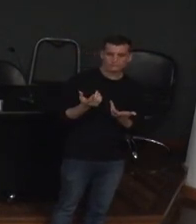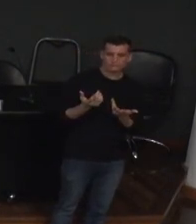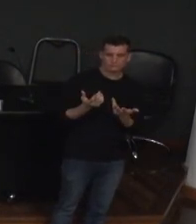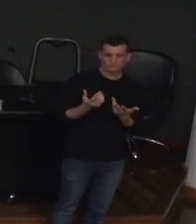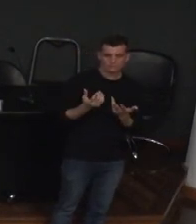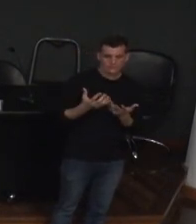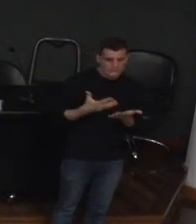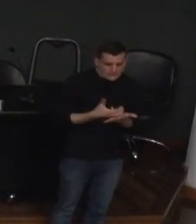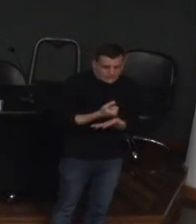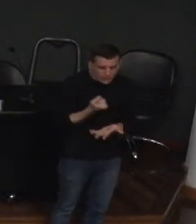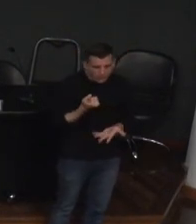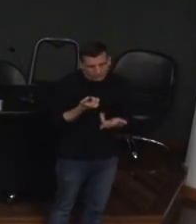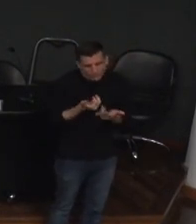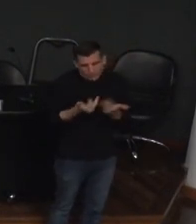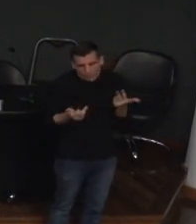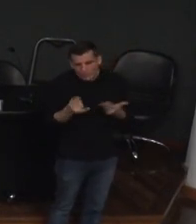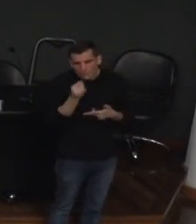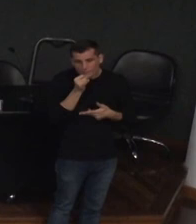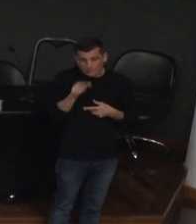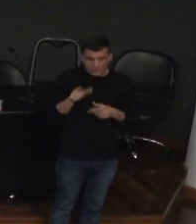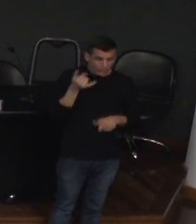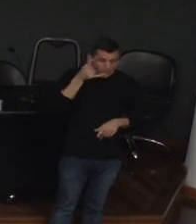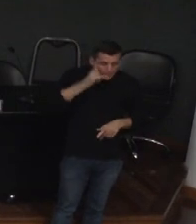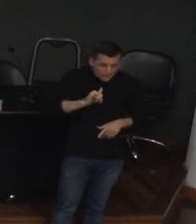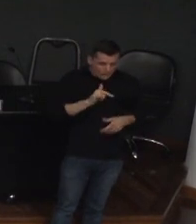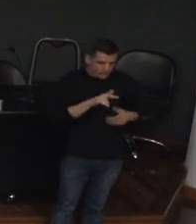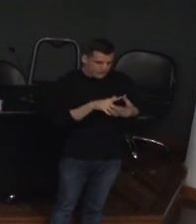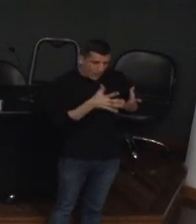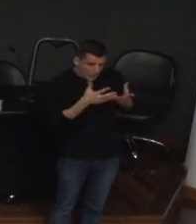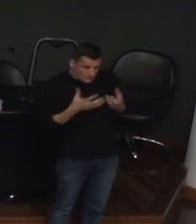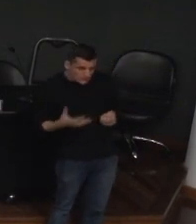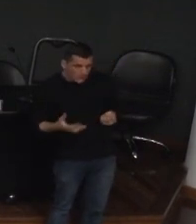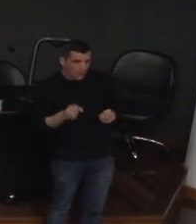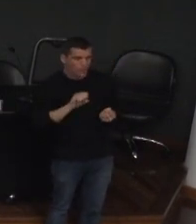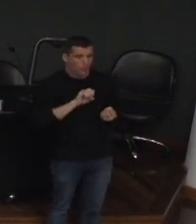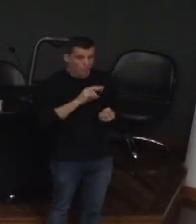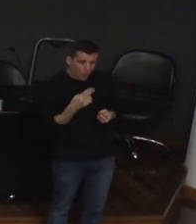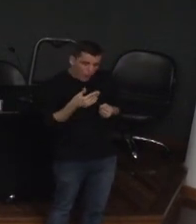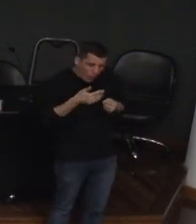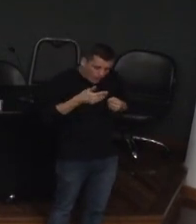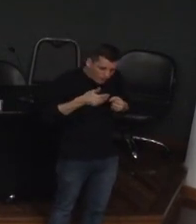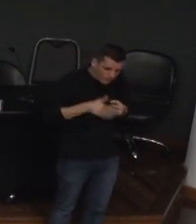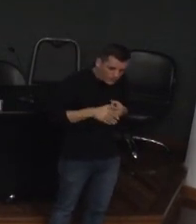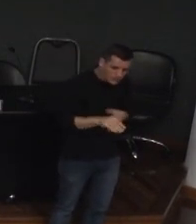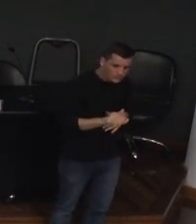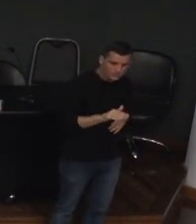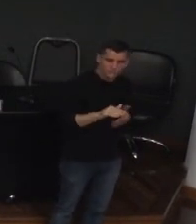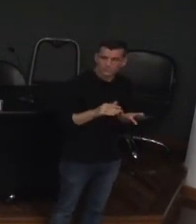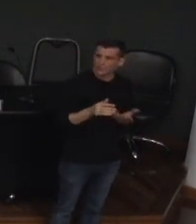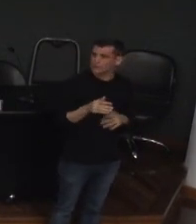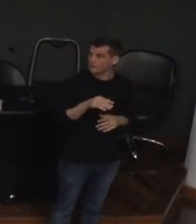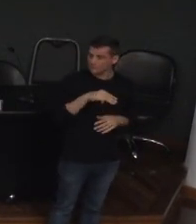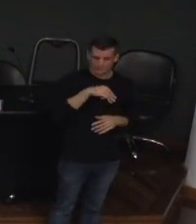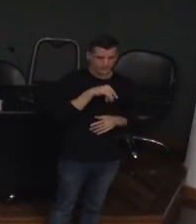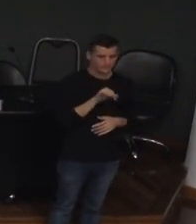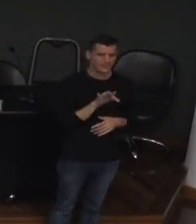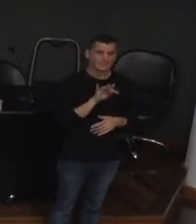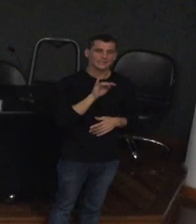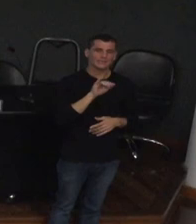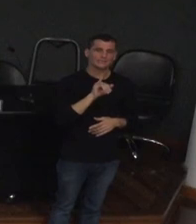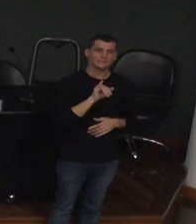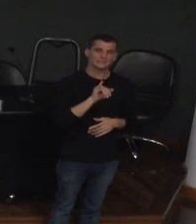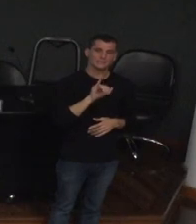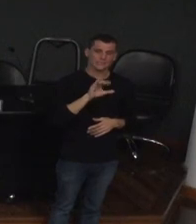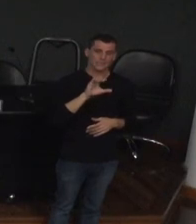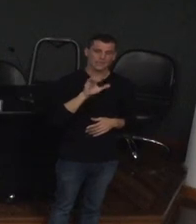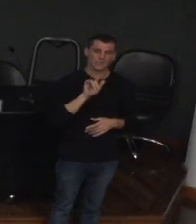evitar, transferir, aceitar ou mitigar. Tá? São esses quatro. Então, aqui você vai mitigar. Mitigar, mitigar. Aí, os planos de